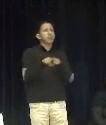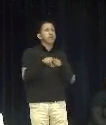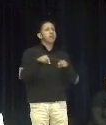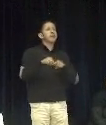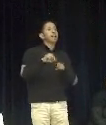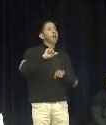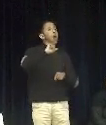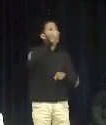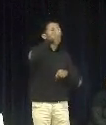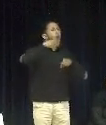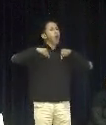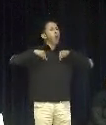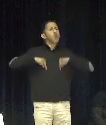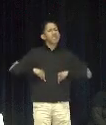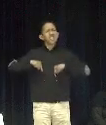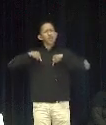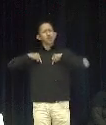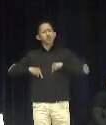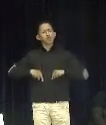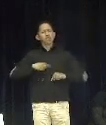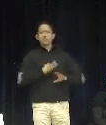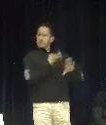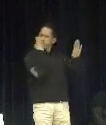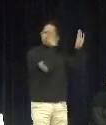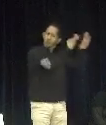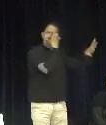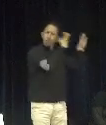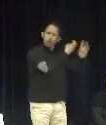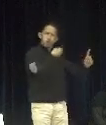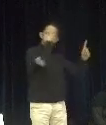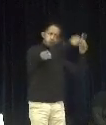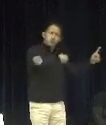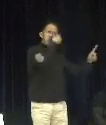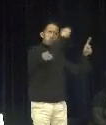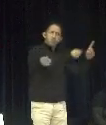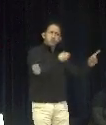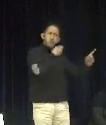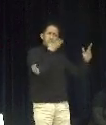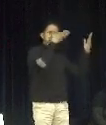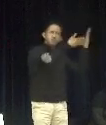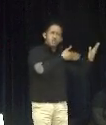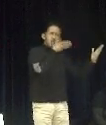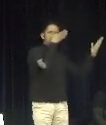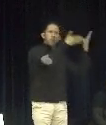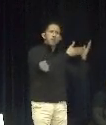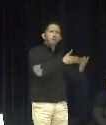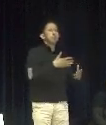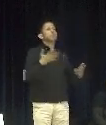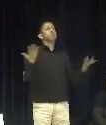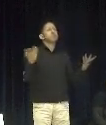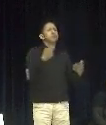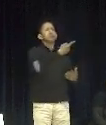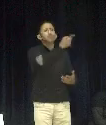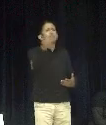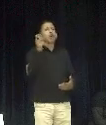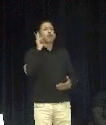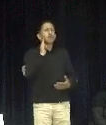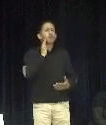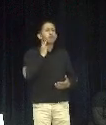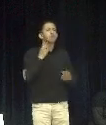والشؤون الإسلامية كي يكون هناك إمام مسجد يشرح الخطبة بلغة